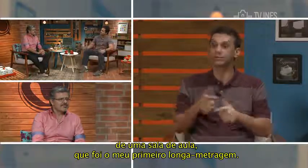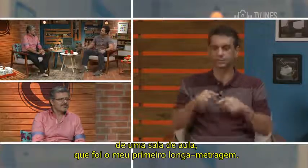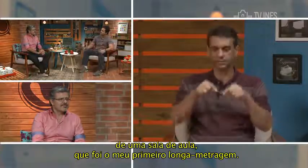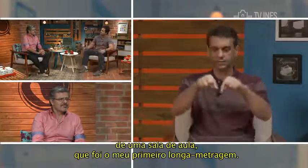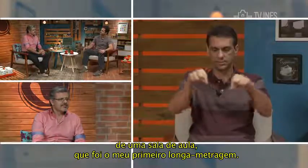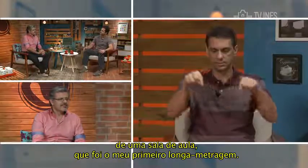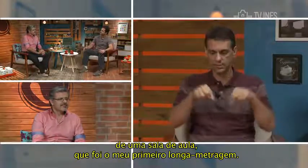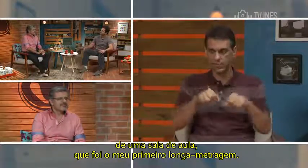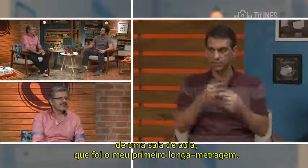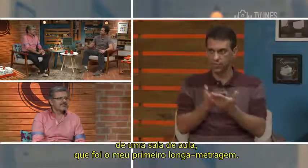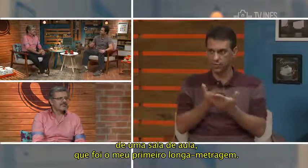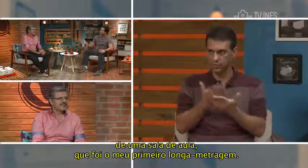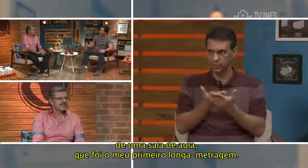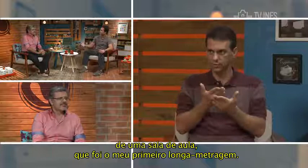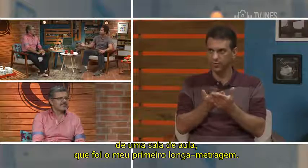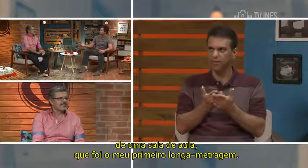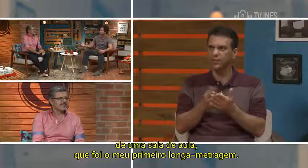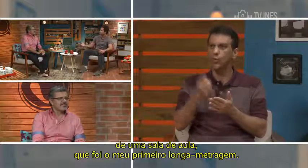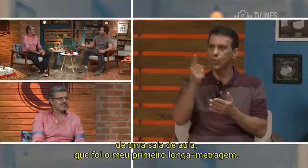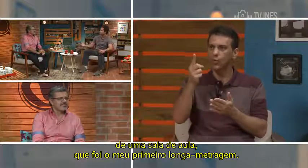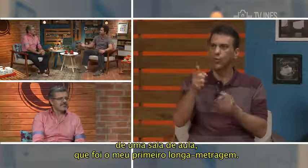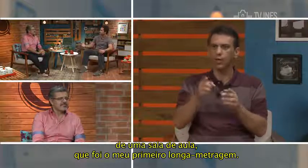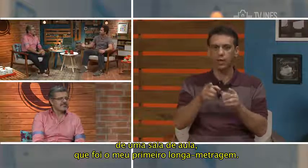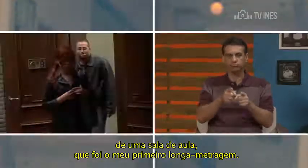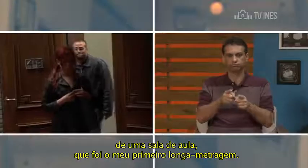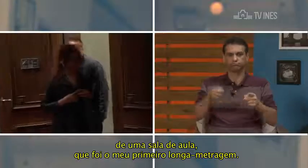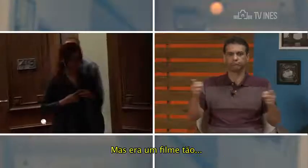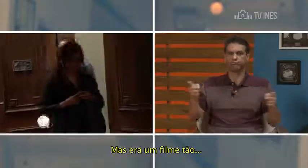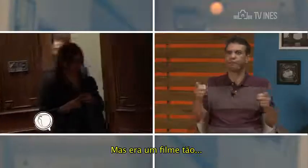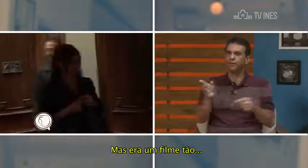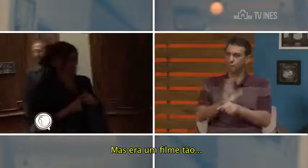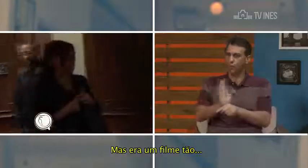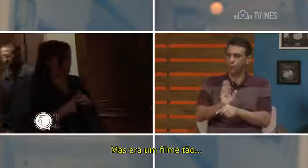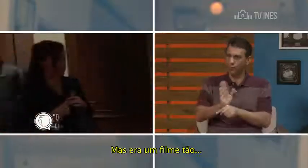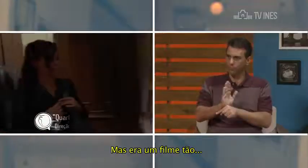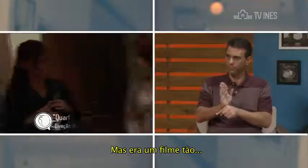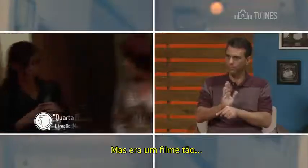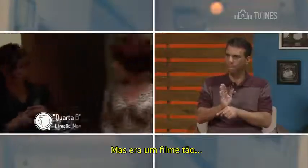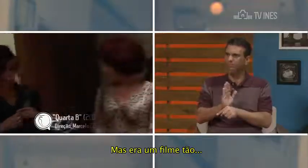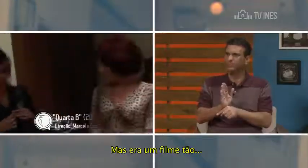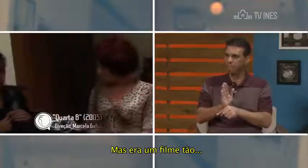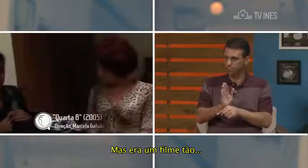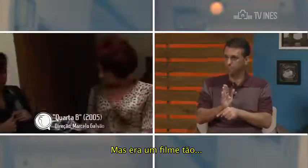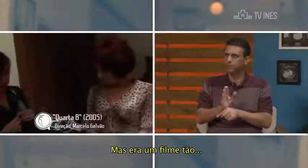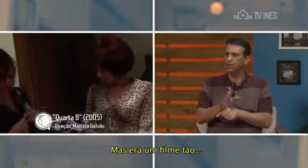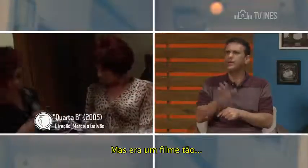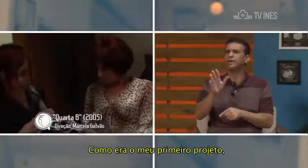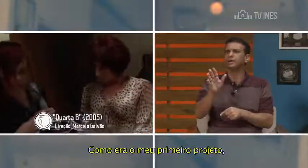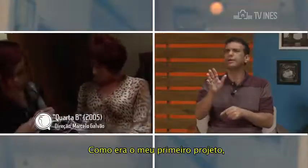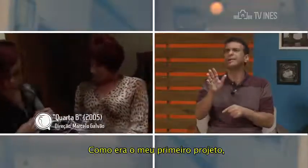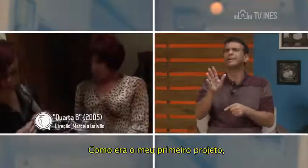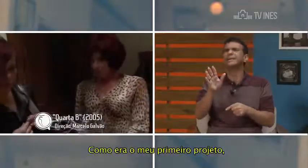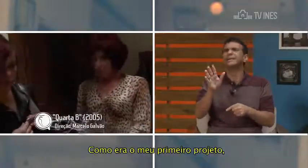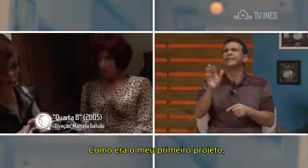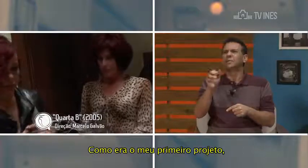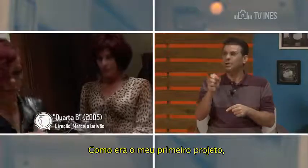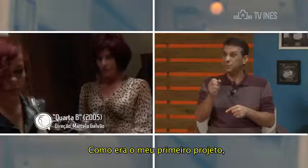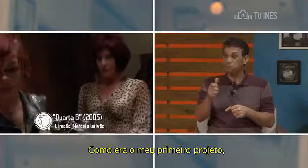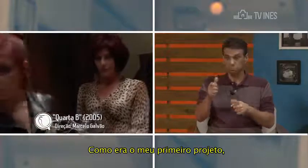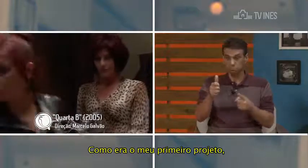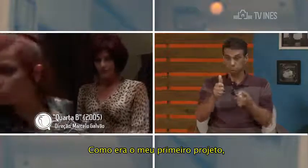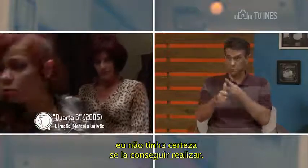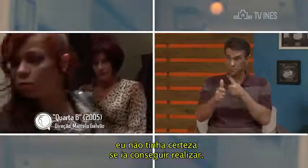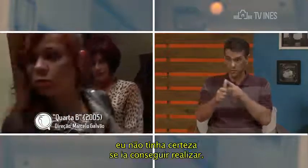de aula, que foi meu primeiro longa-metragem. Mas era um filme tão... que, como era meu